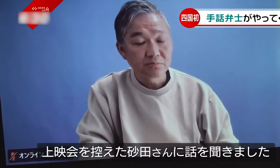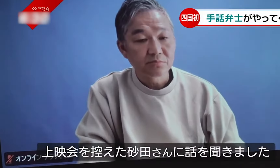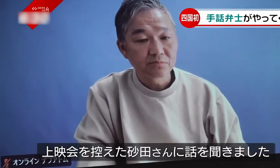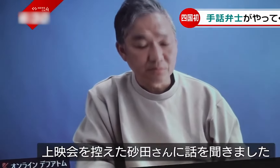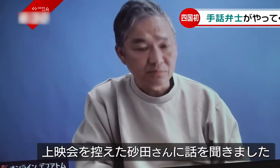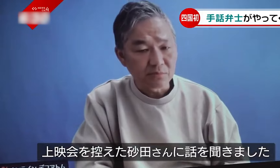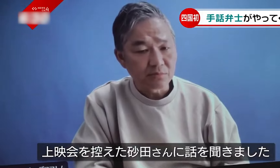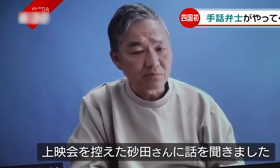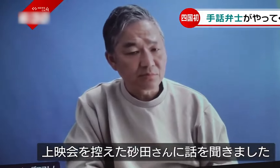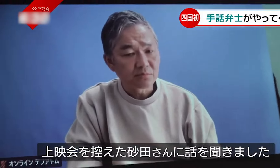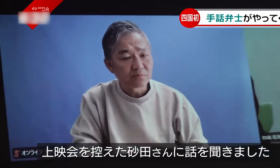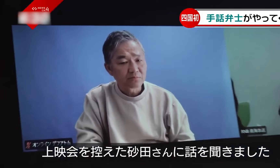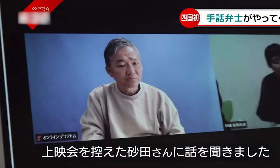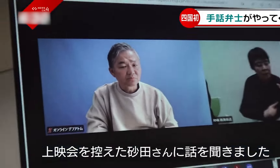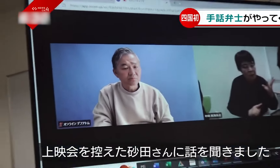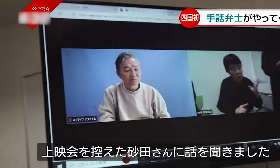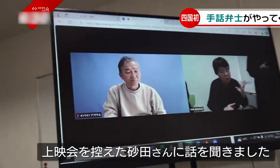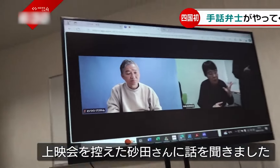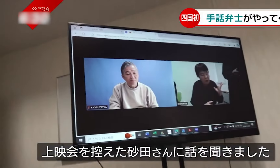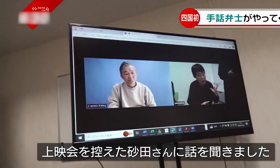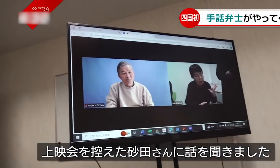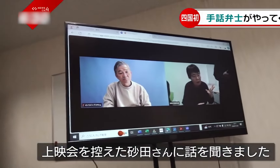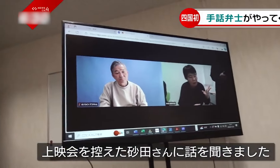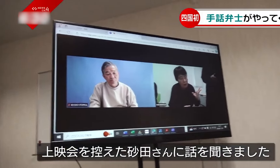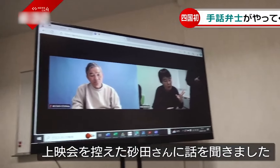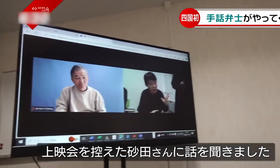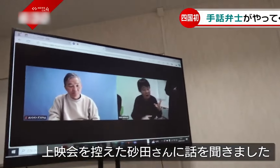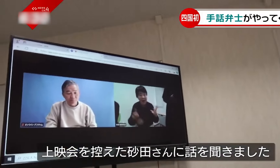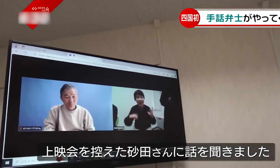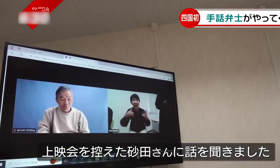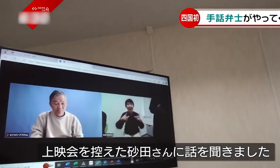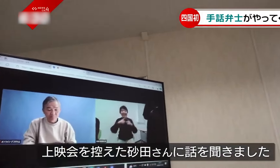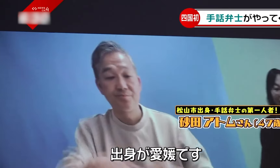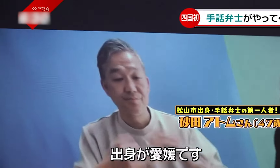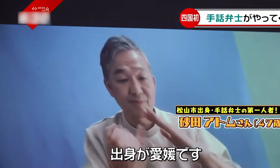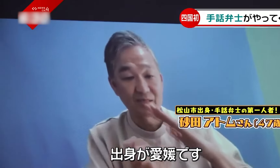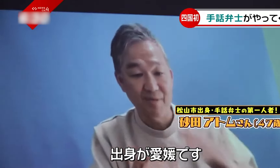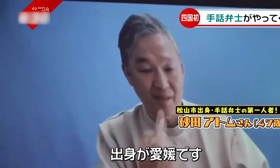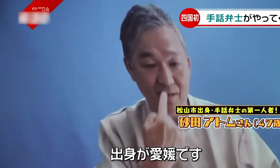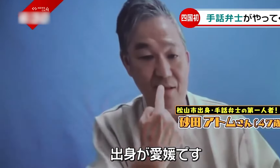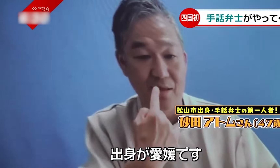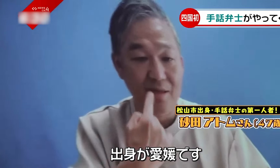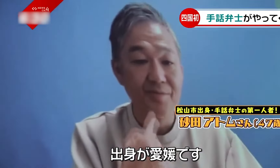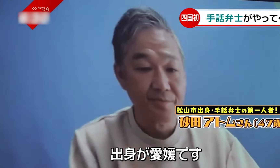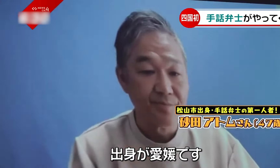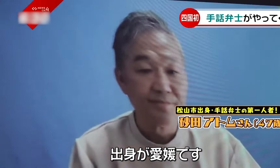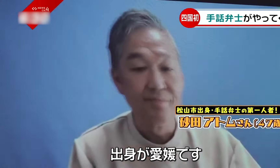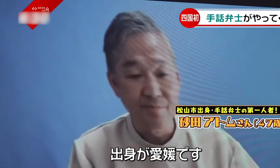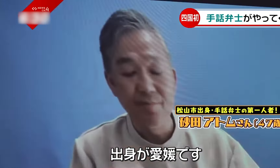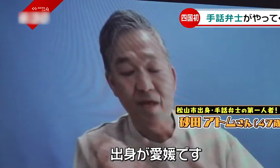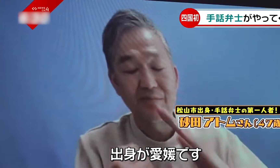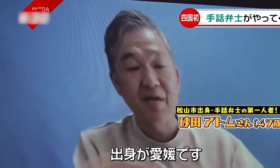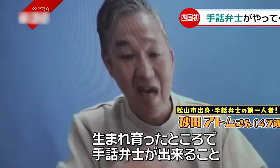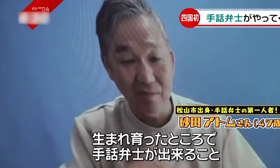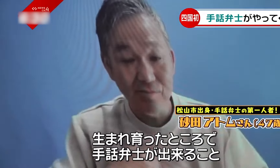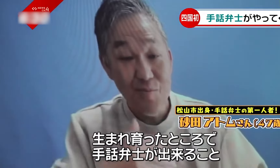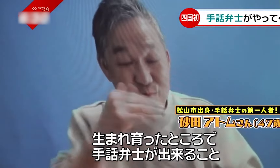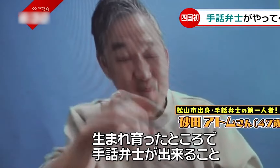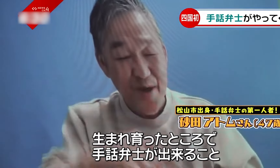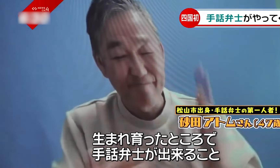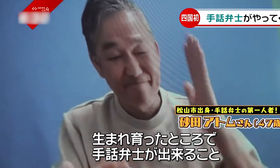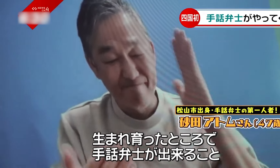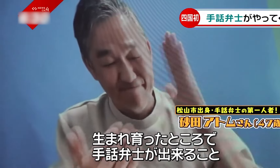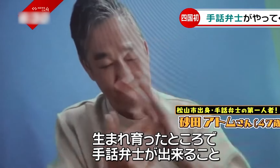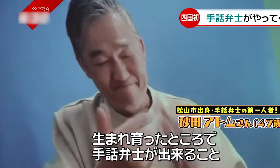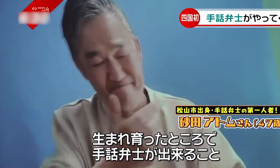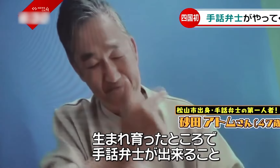上映会を控え、砂田さんに話を聞きました。 出身が愛媛です。生まれ育ったところ